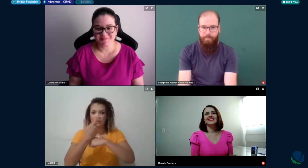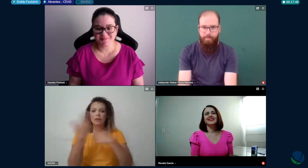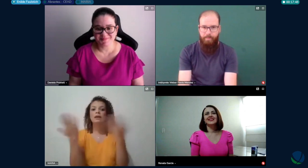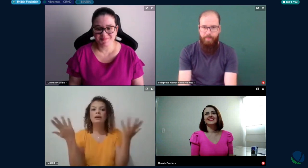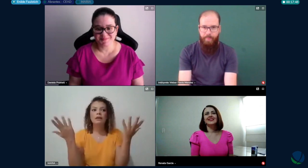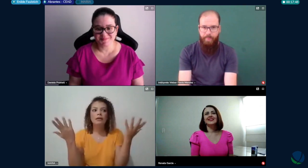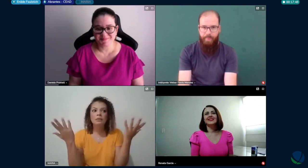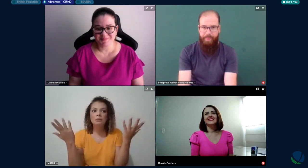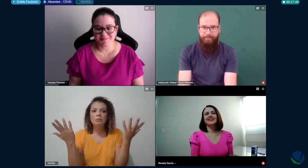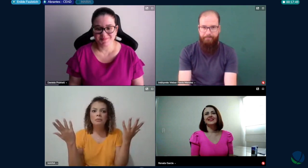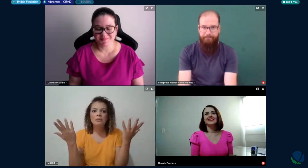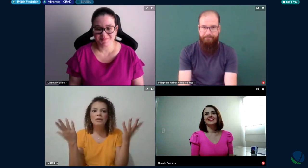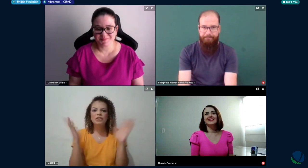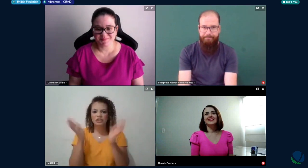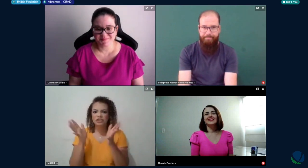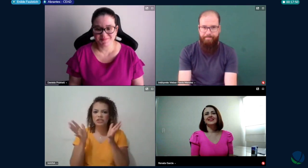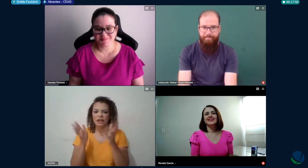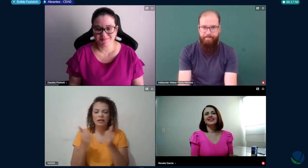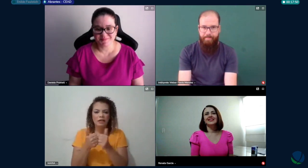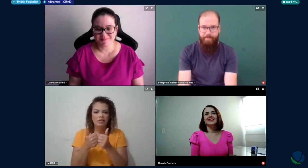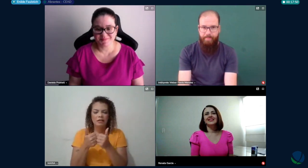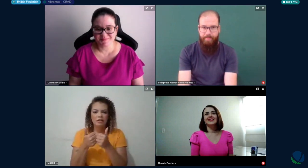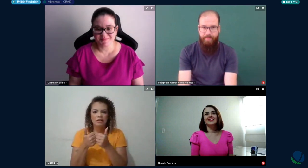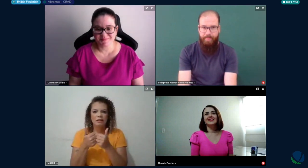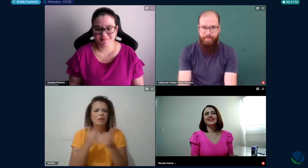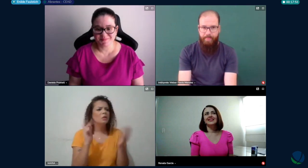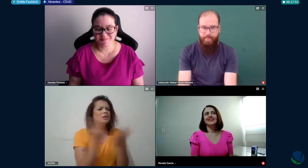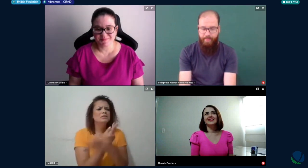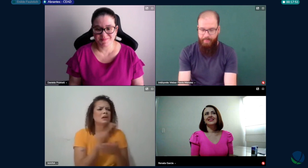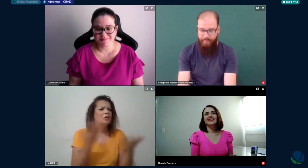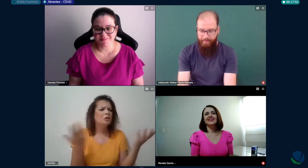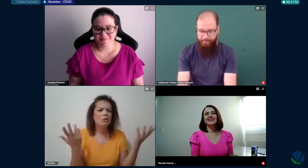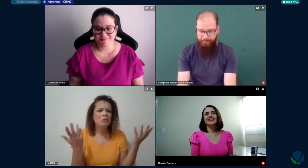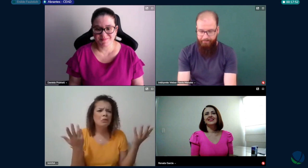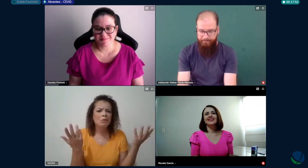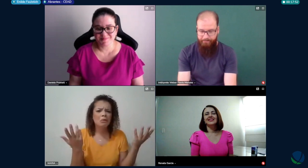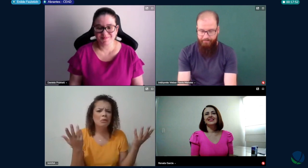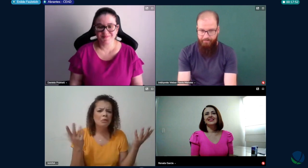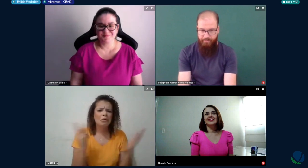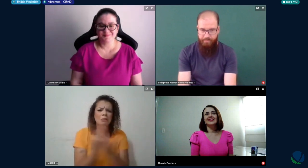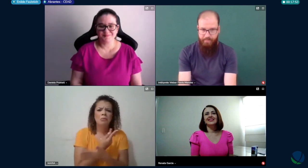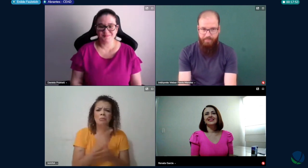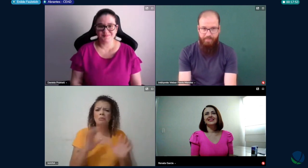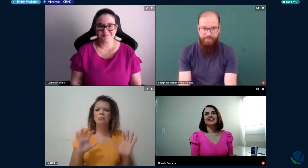Ah, liguei. Tá aparecendo? Hã?